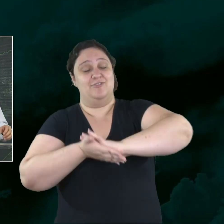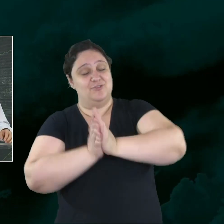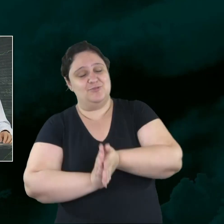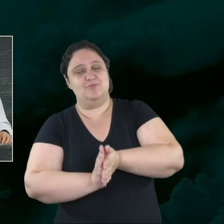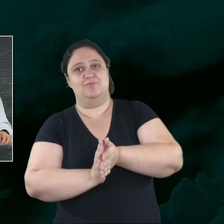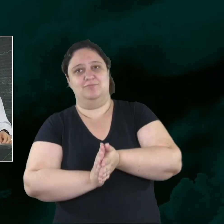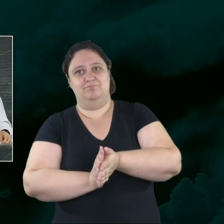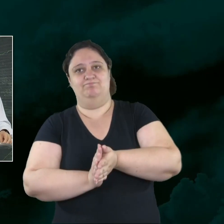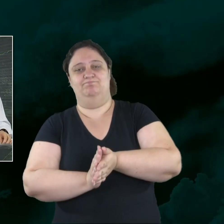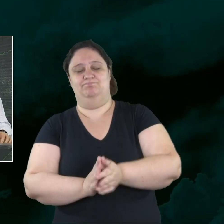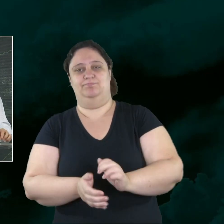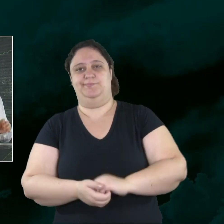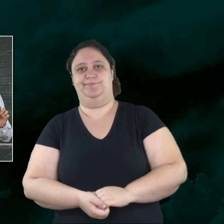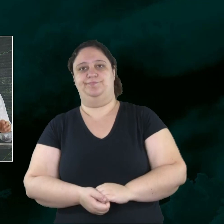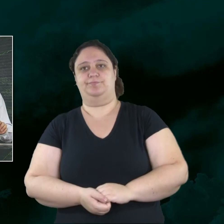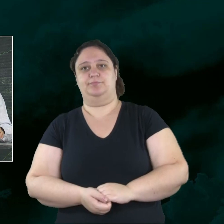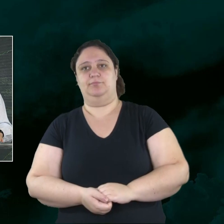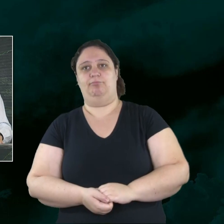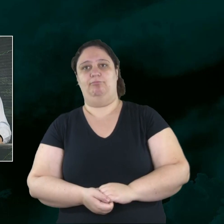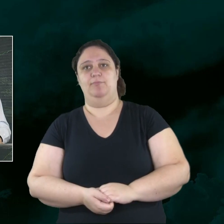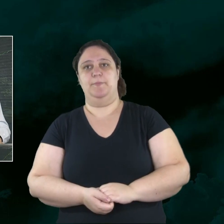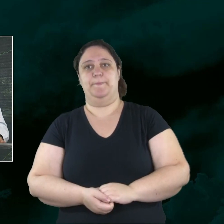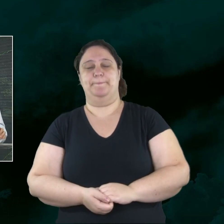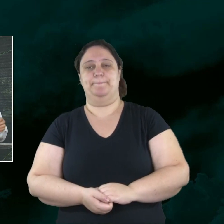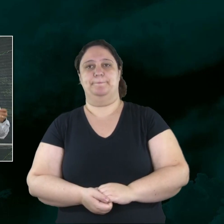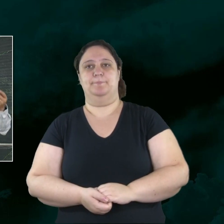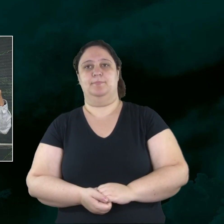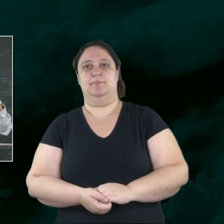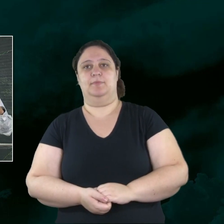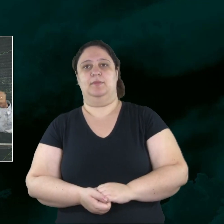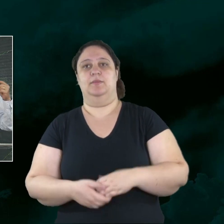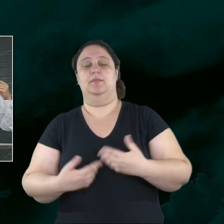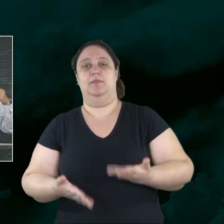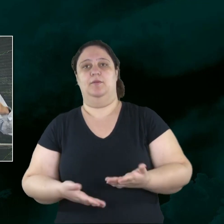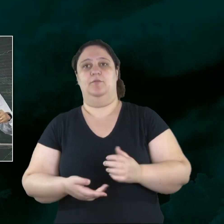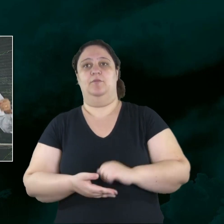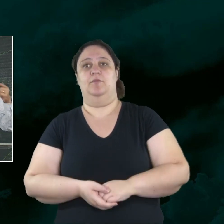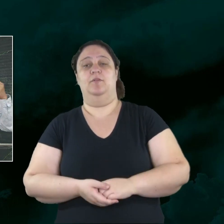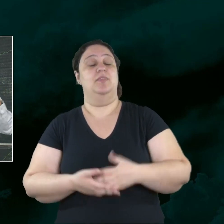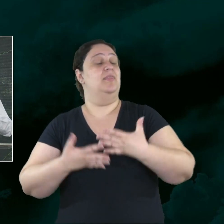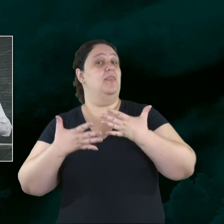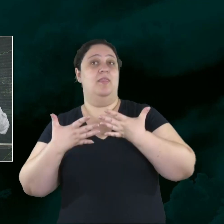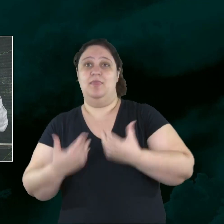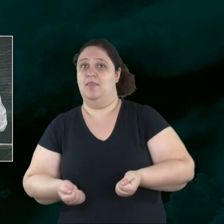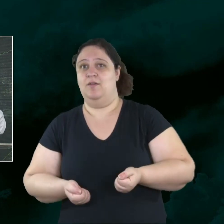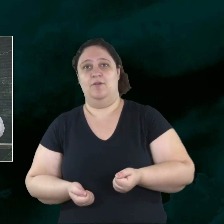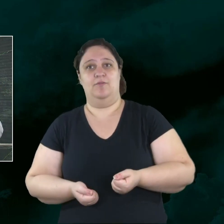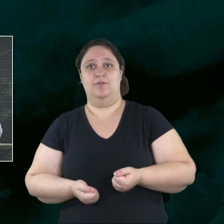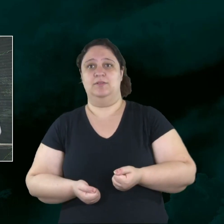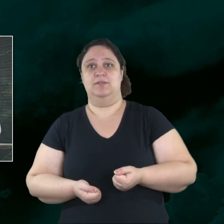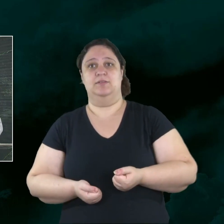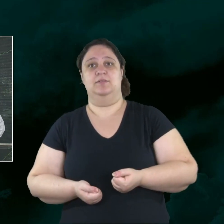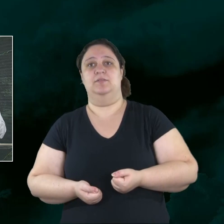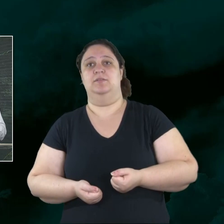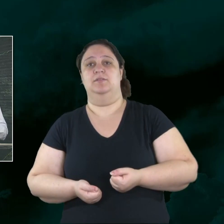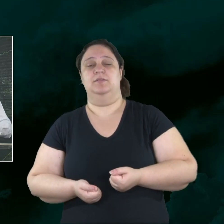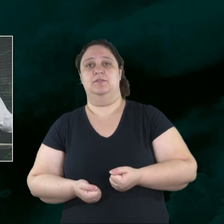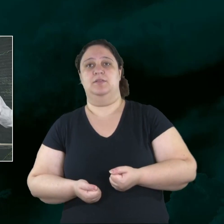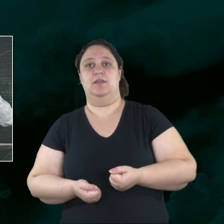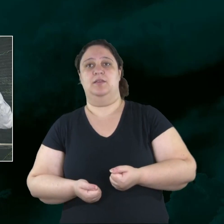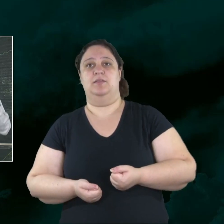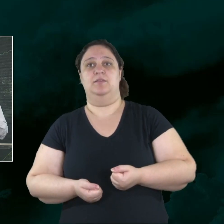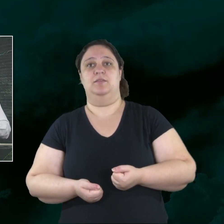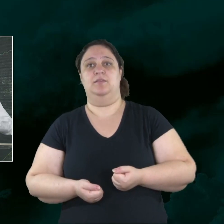sendo derrubadas. Relativismo, que rejeita qualquer critério universal de valores.